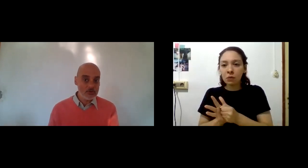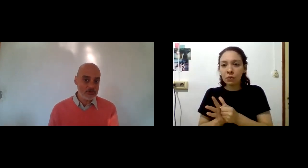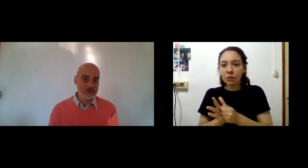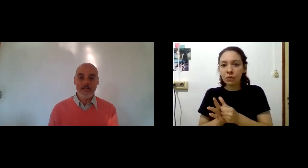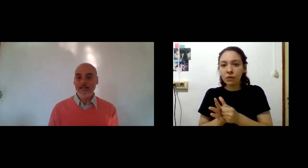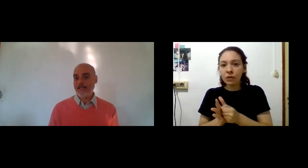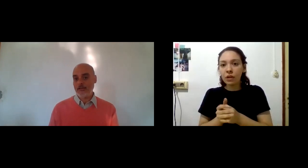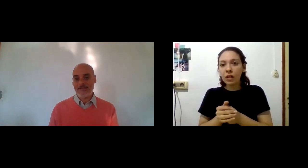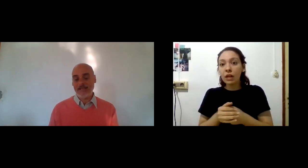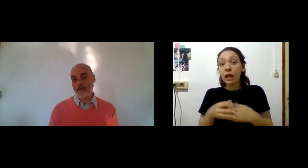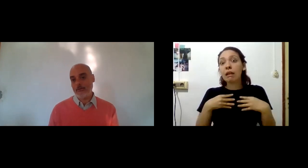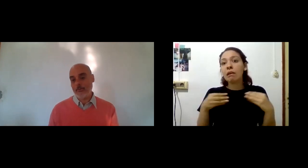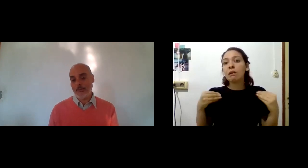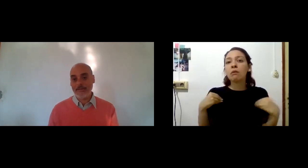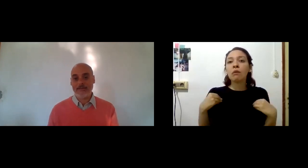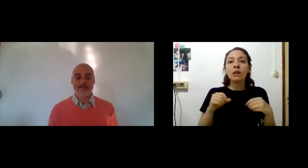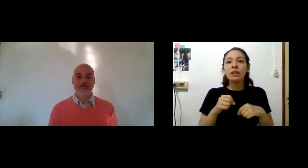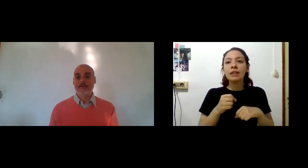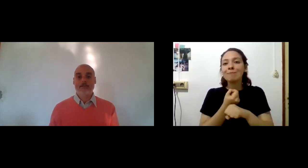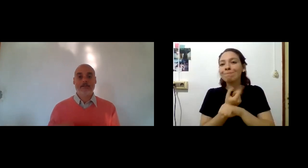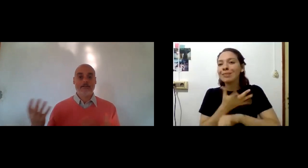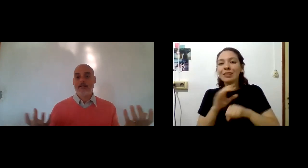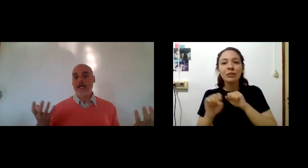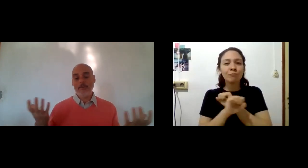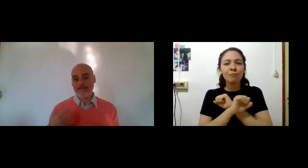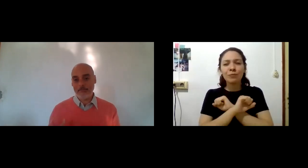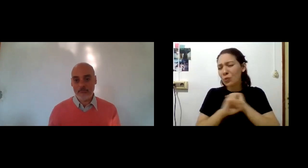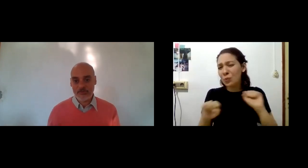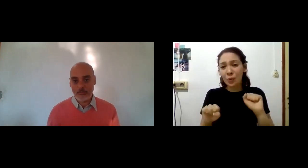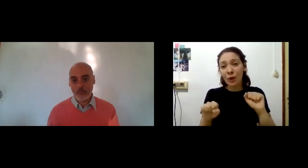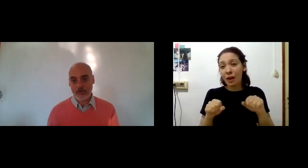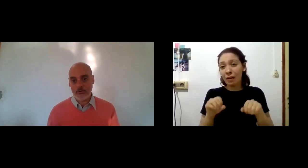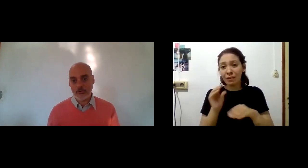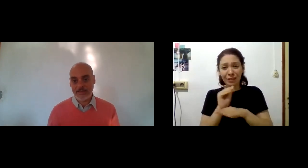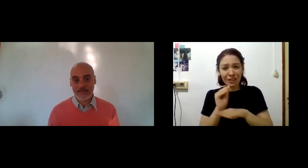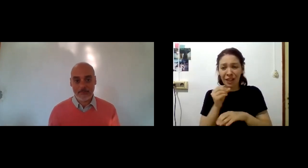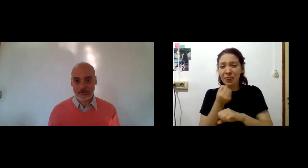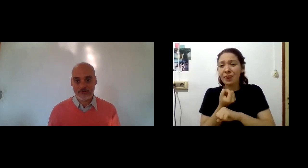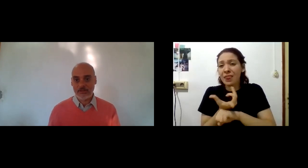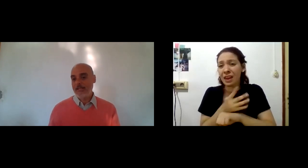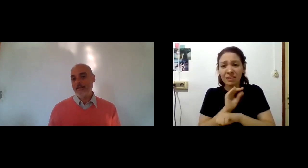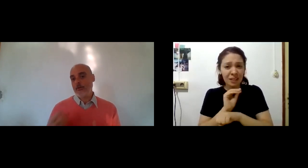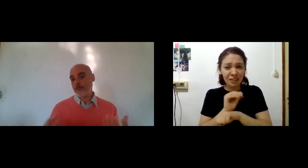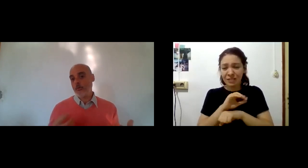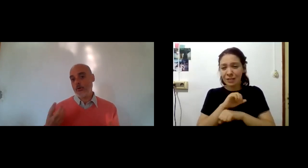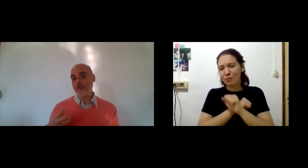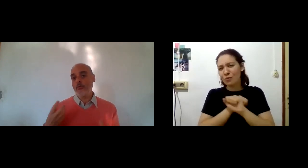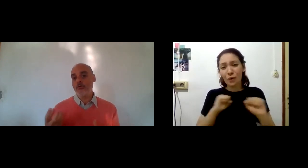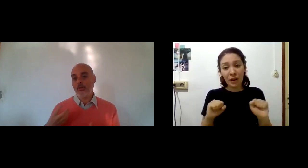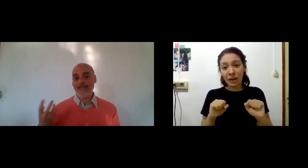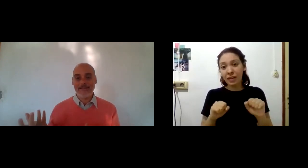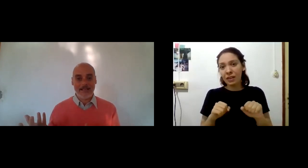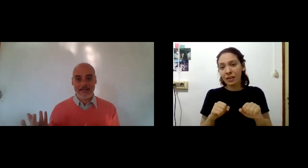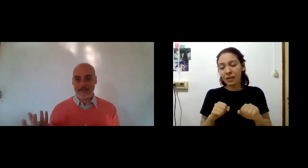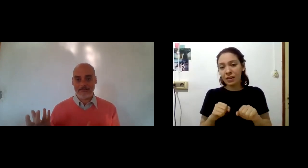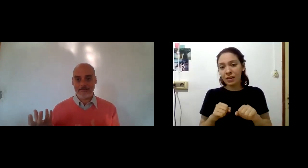ofrecido el curso el año pasado, obviamente, apenas se pudo con lo que teníamos. Como es un